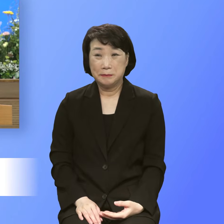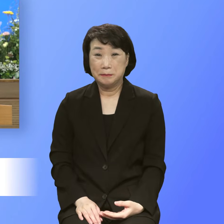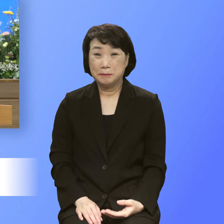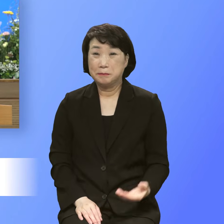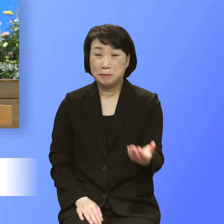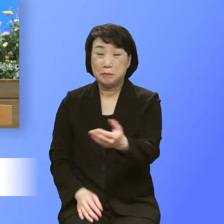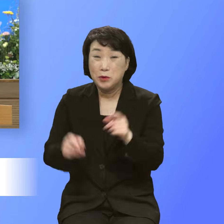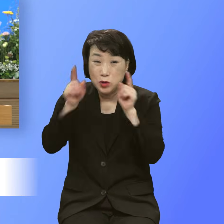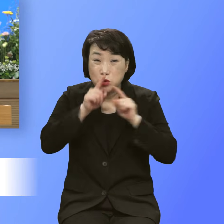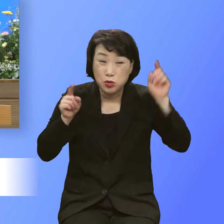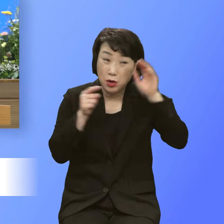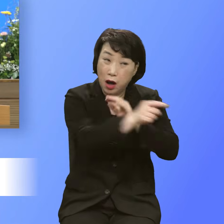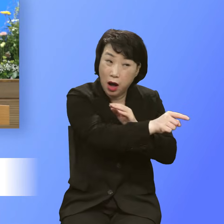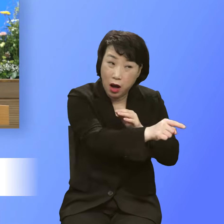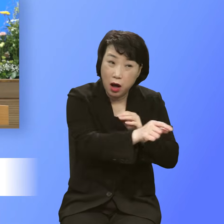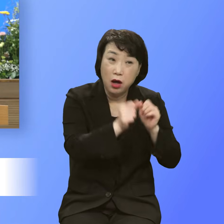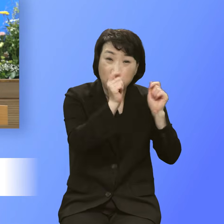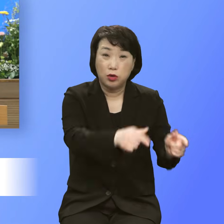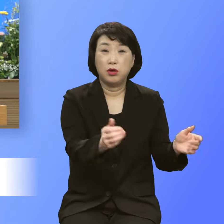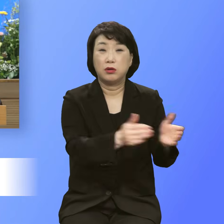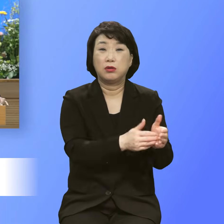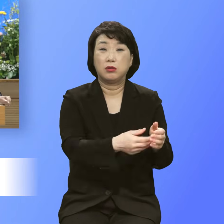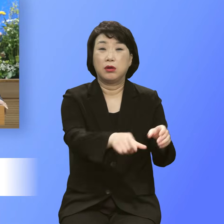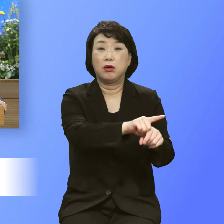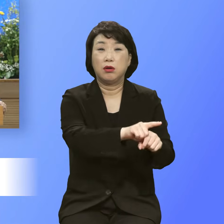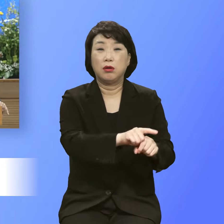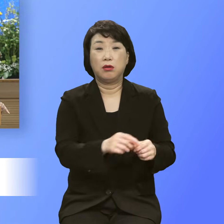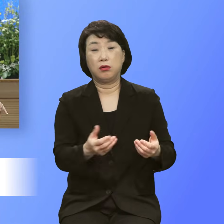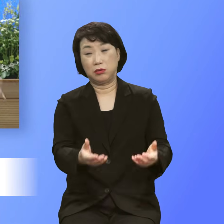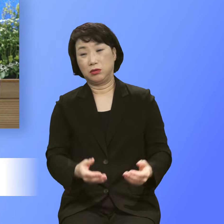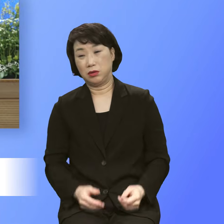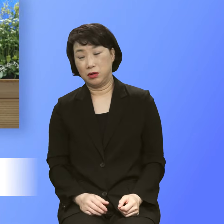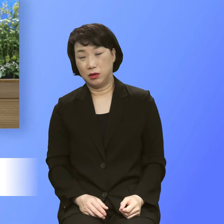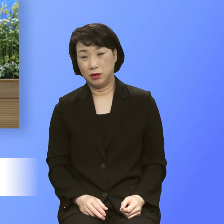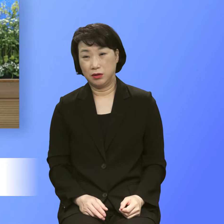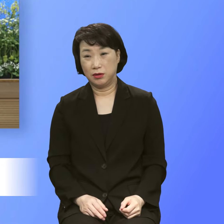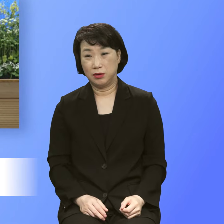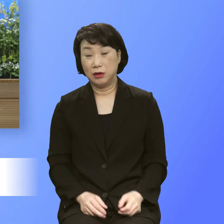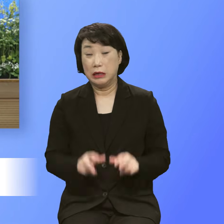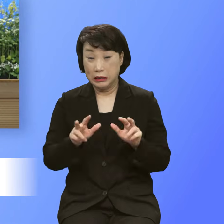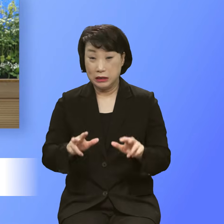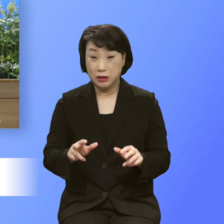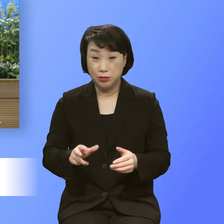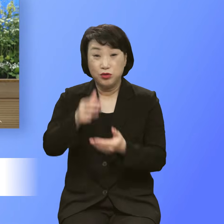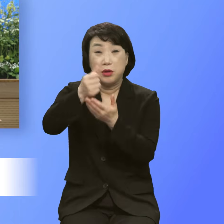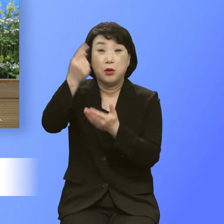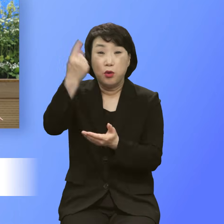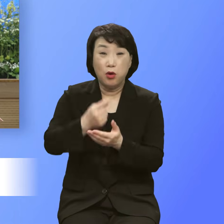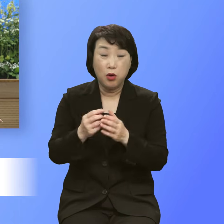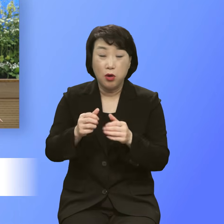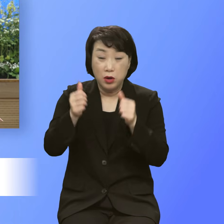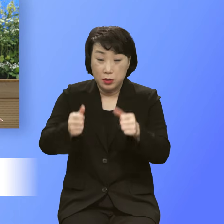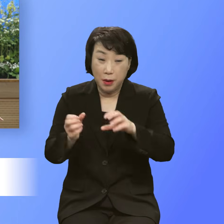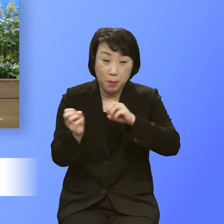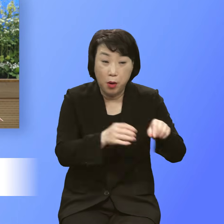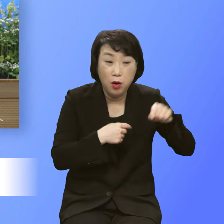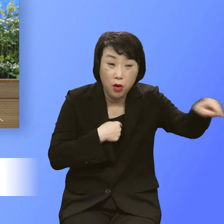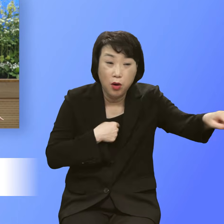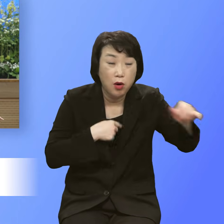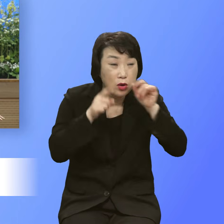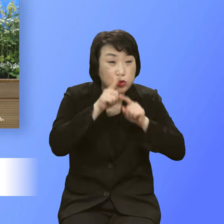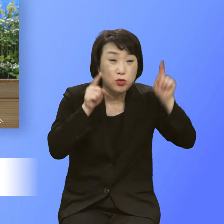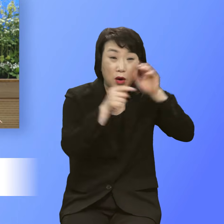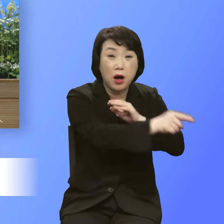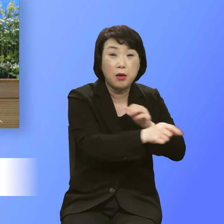근데 지옥 가면 지혜가 없는데 더웠어. 주님 지금 오시면 버림받으면 지옥 가면 기회가